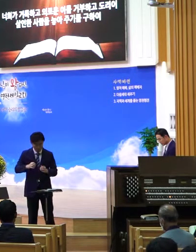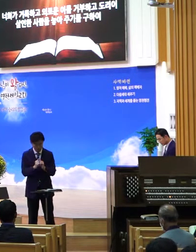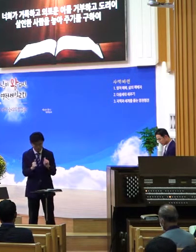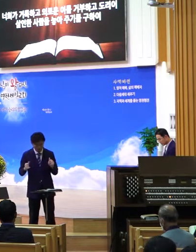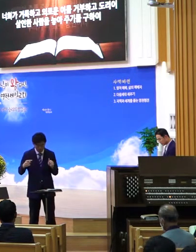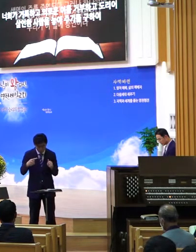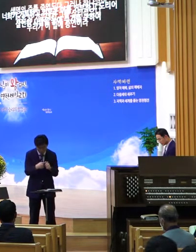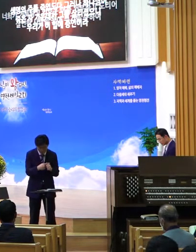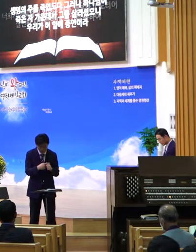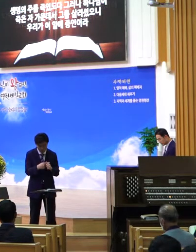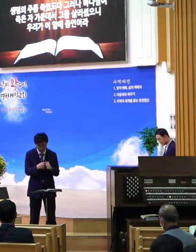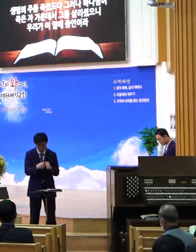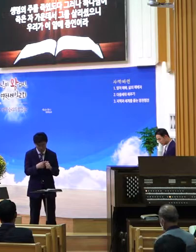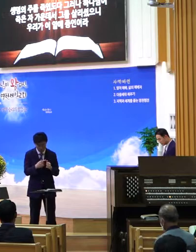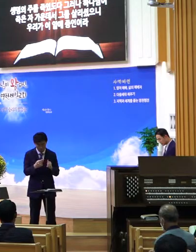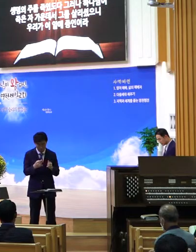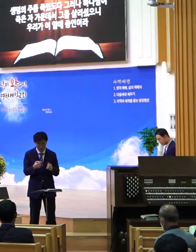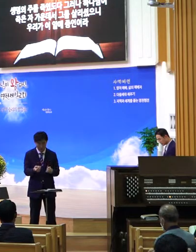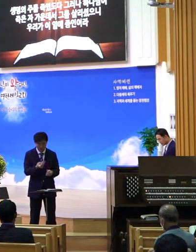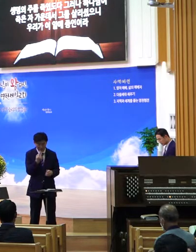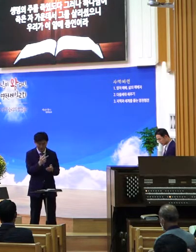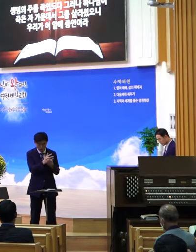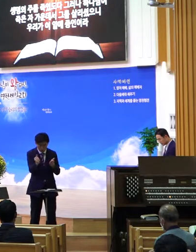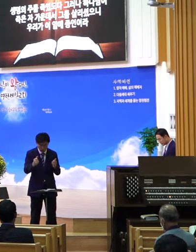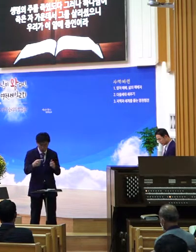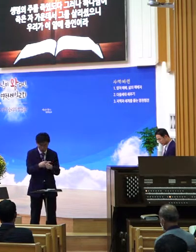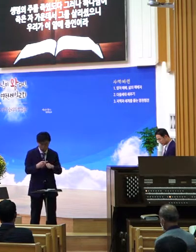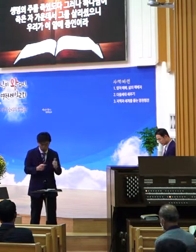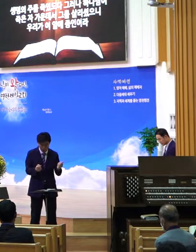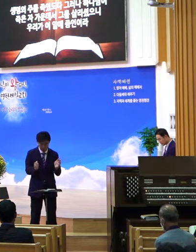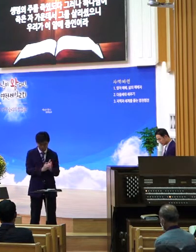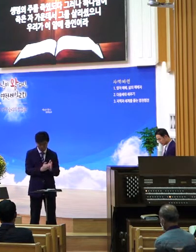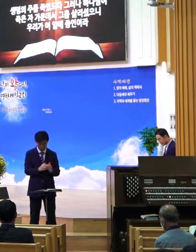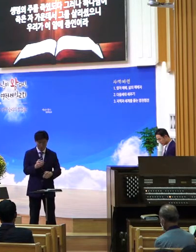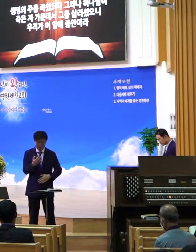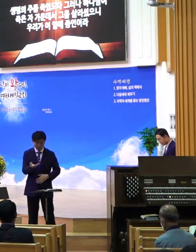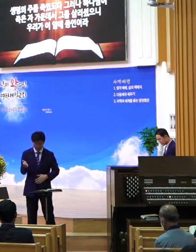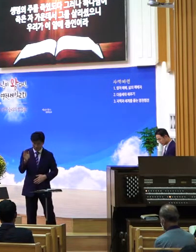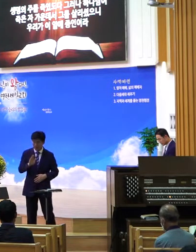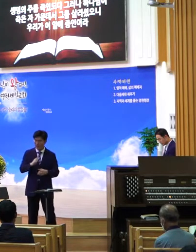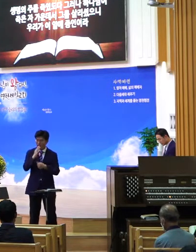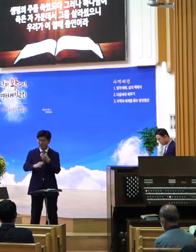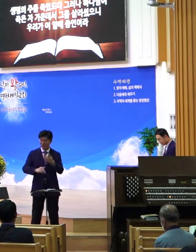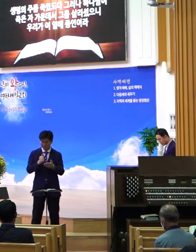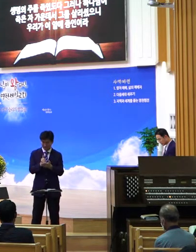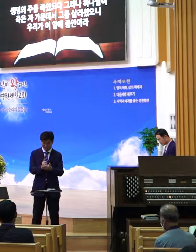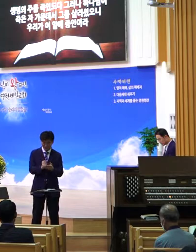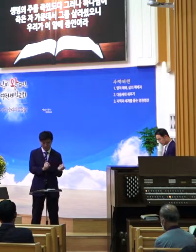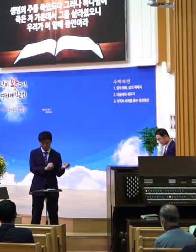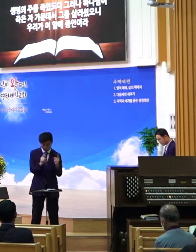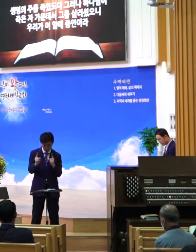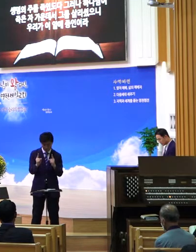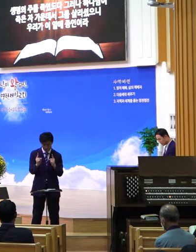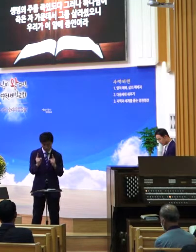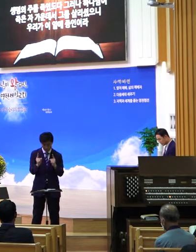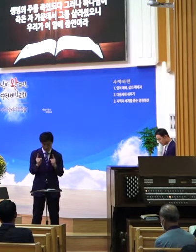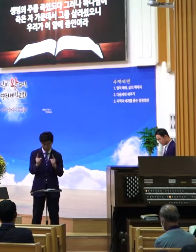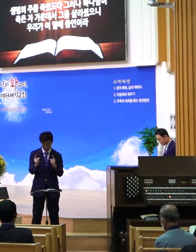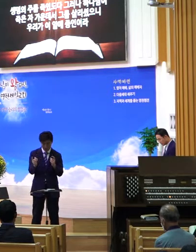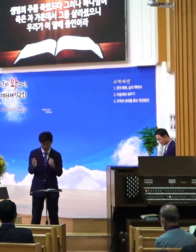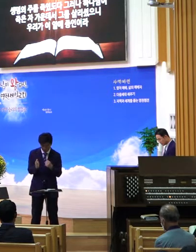구하여 생명의 주를 죽였도다. 그러나 하나님이 죽은 자 가운데서 그를 살리셨으니 우리가